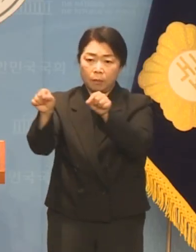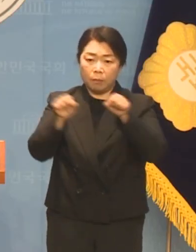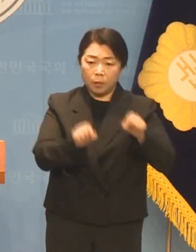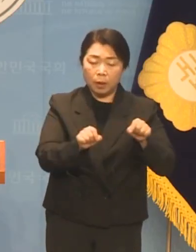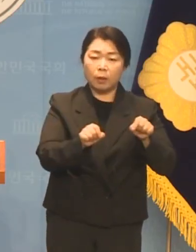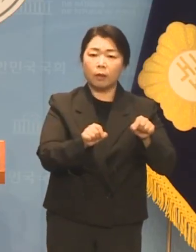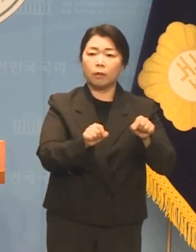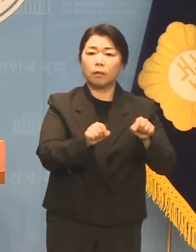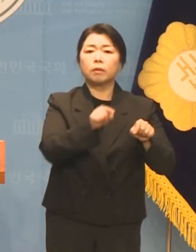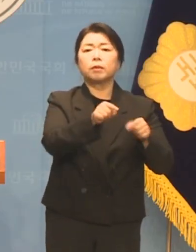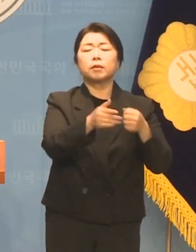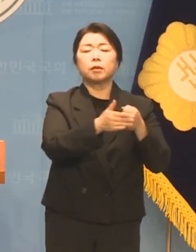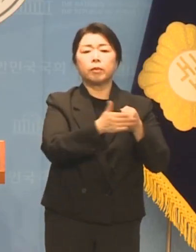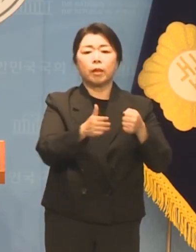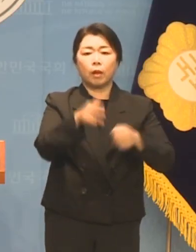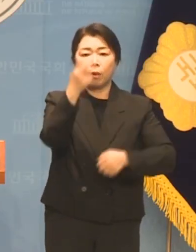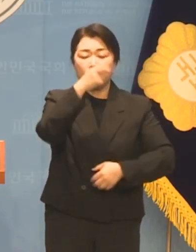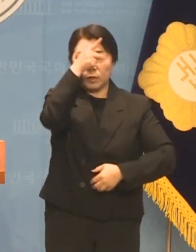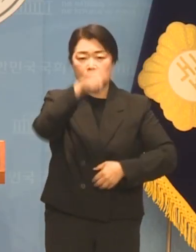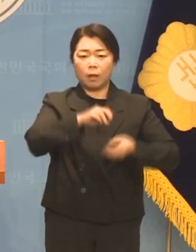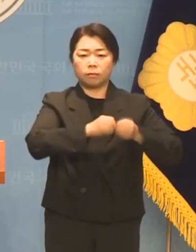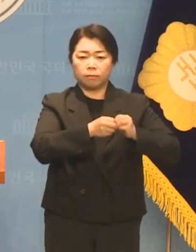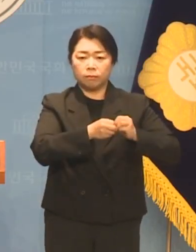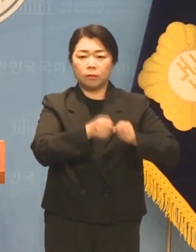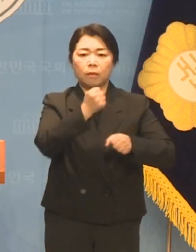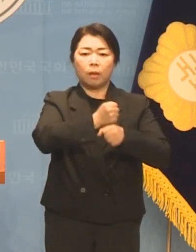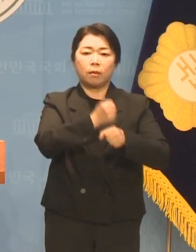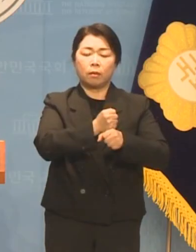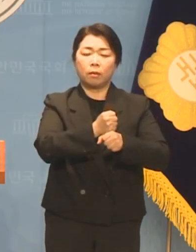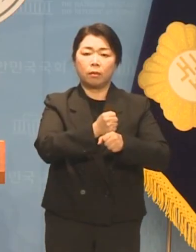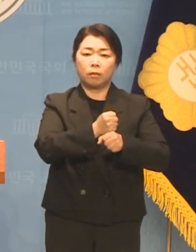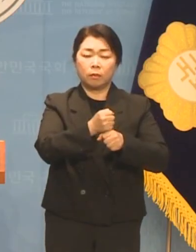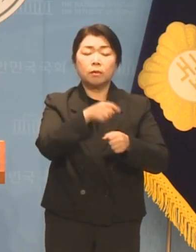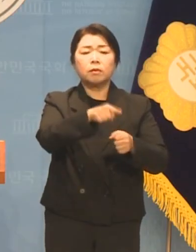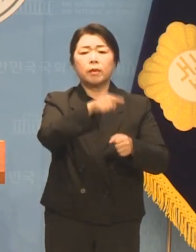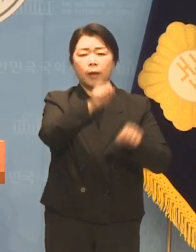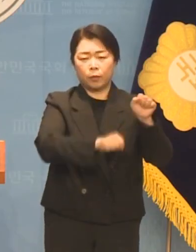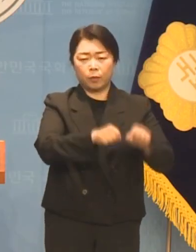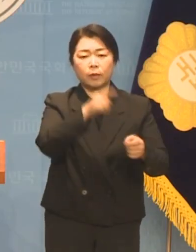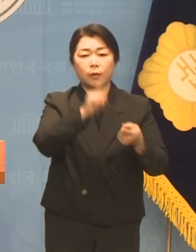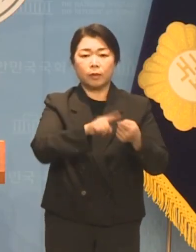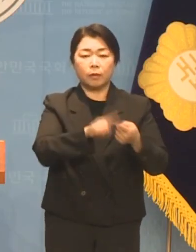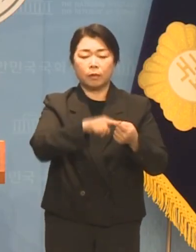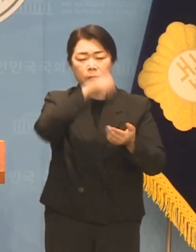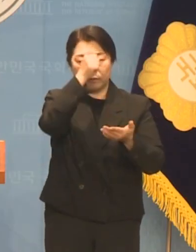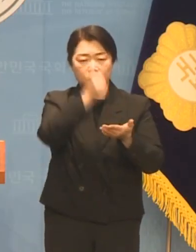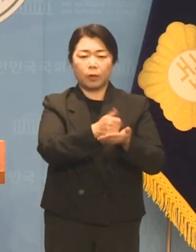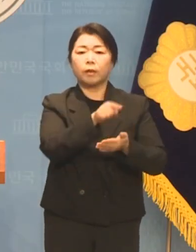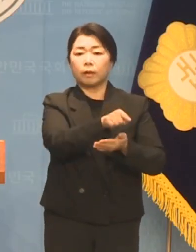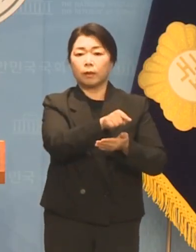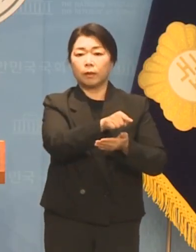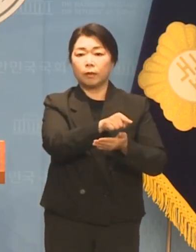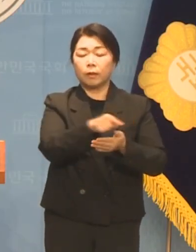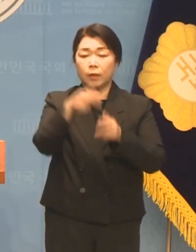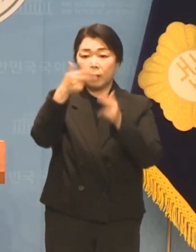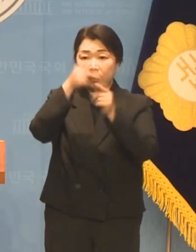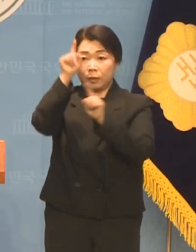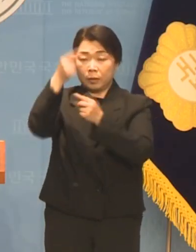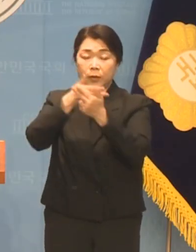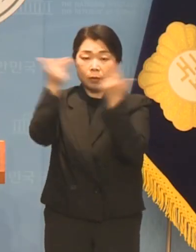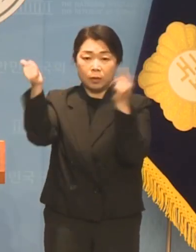인정되어 무죄를 선고했습니다. 또한 검찰의 기본적 법리